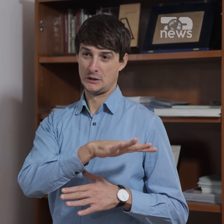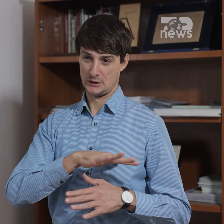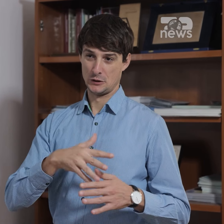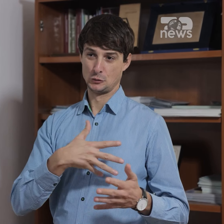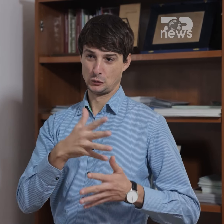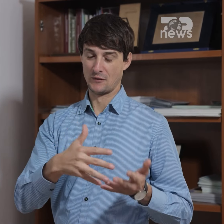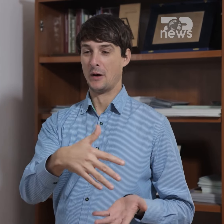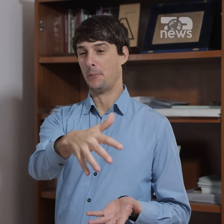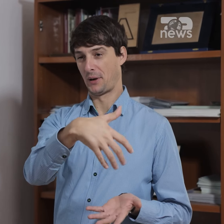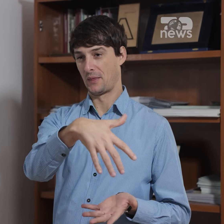si proces në vitin